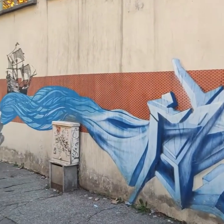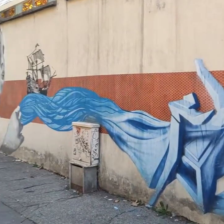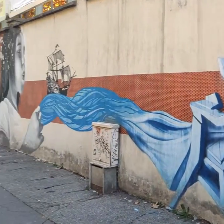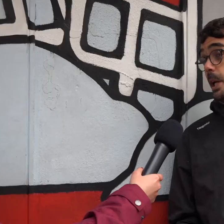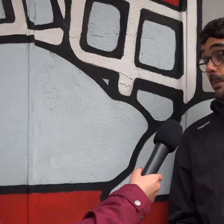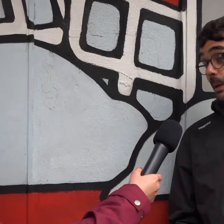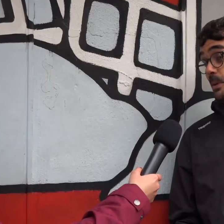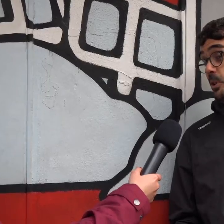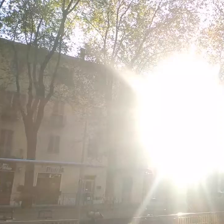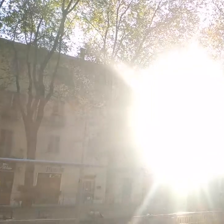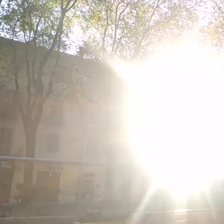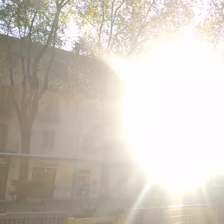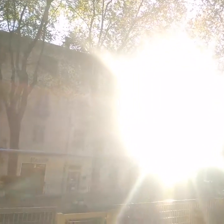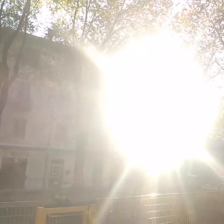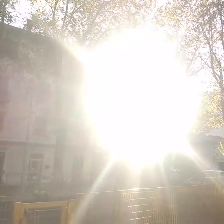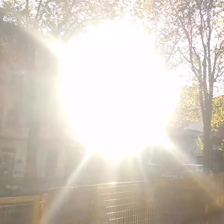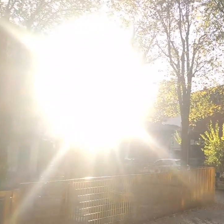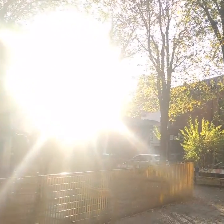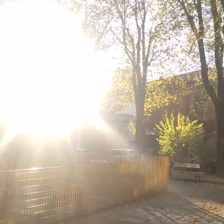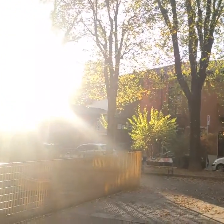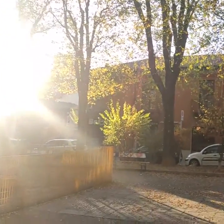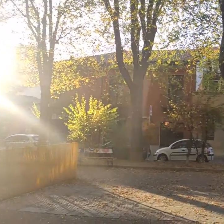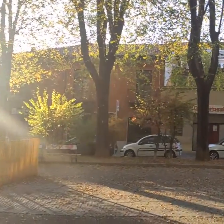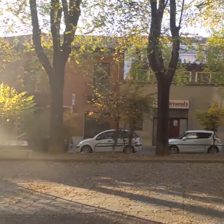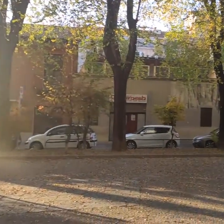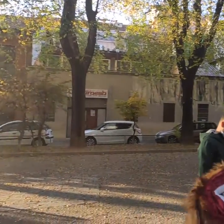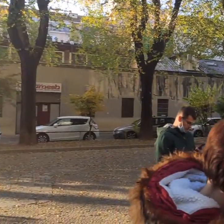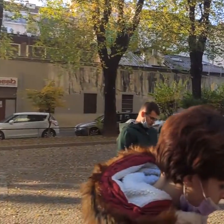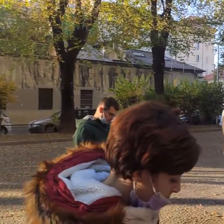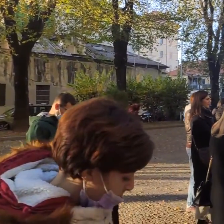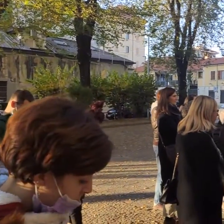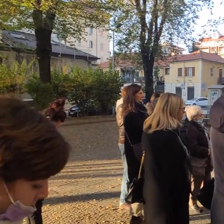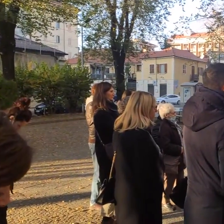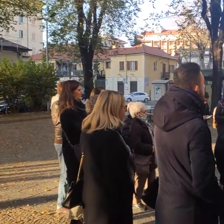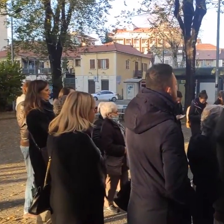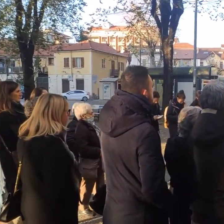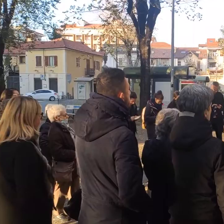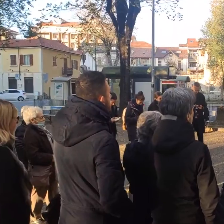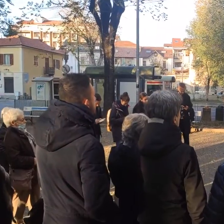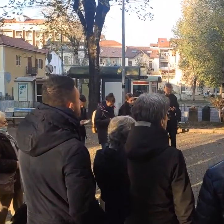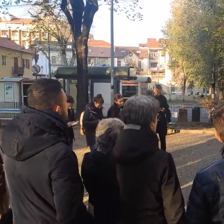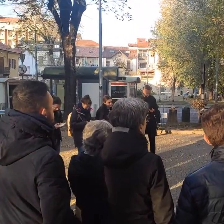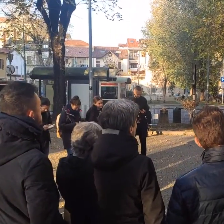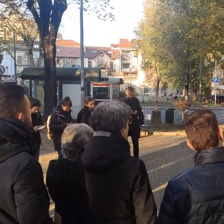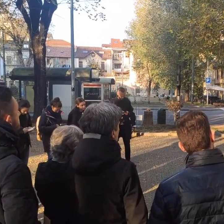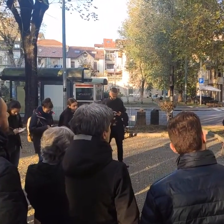descrizione. Per le persone ipovedenti, come il mio caso, che magari hanno una percezione visiva, è comunque assolutamente